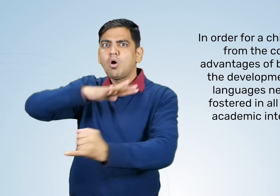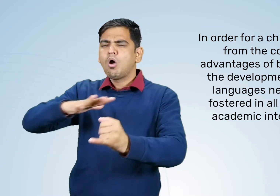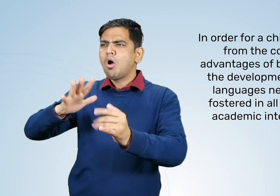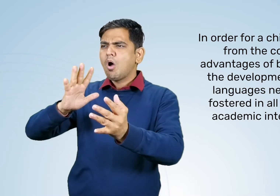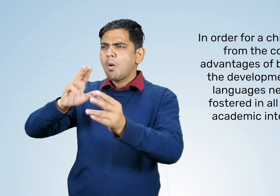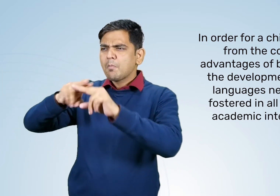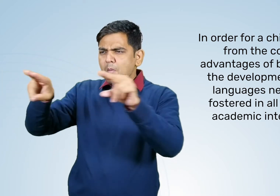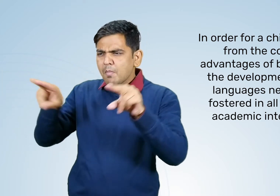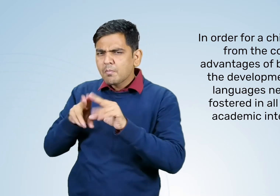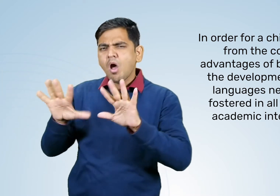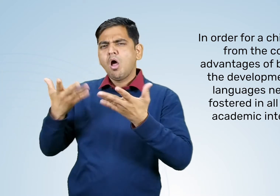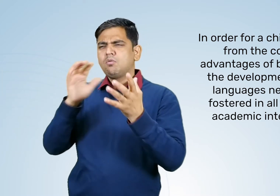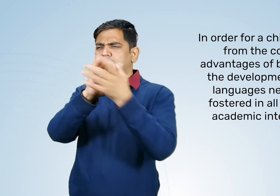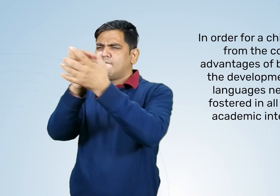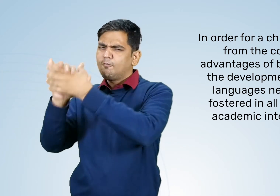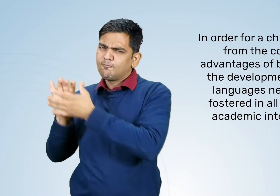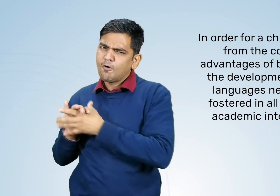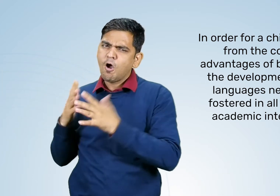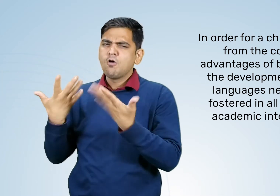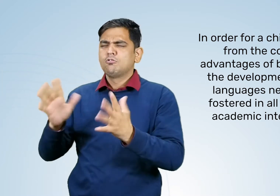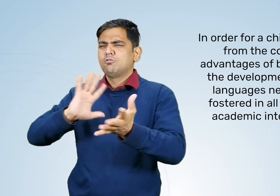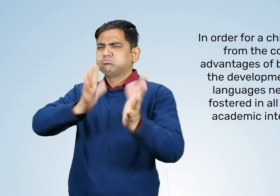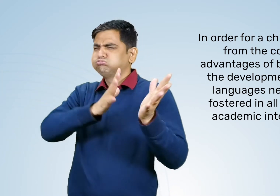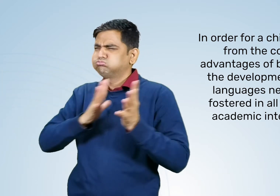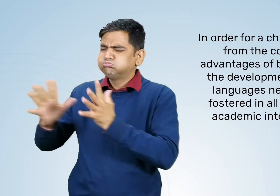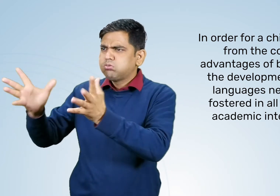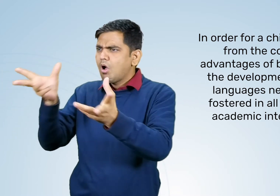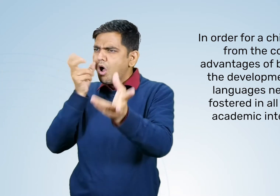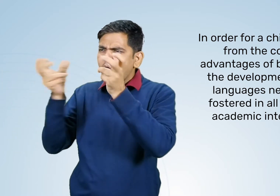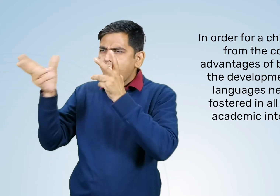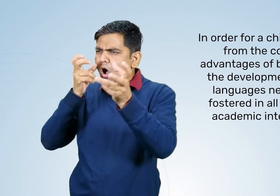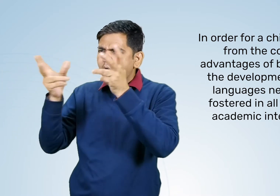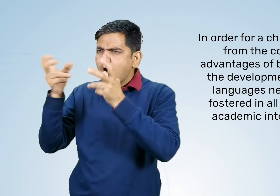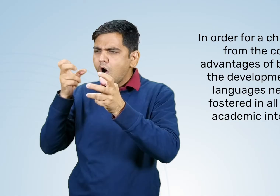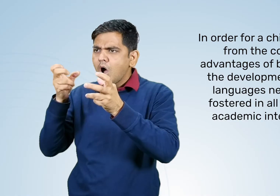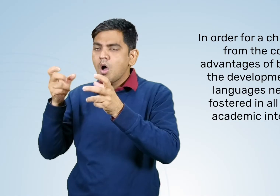लिए सामाजिक और शैक्षणिक संबंधों में